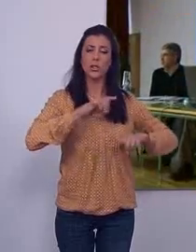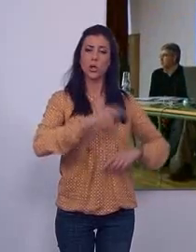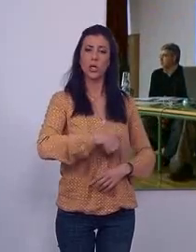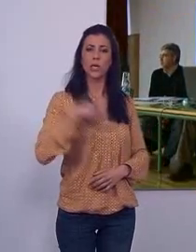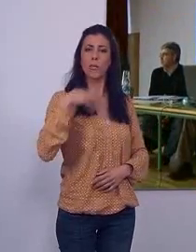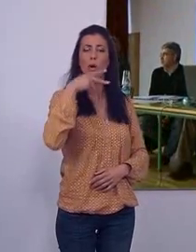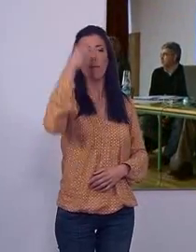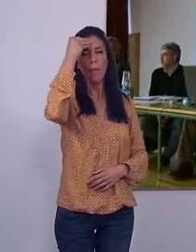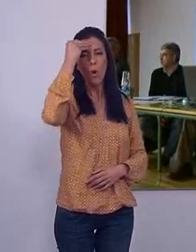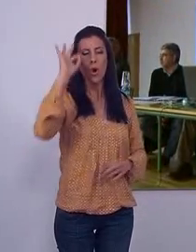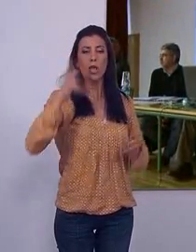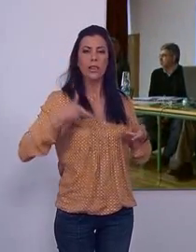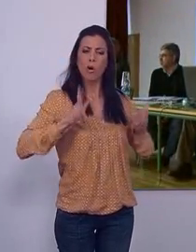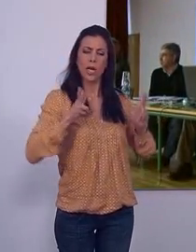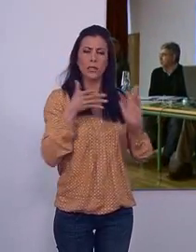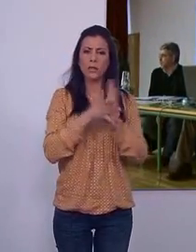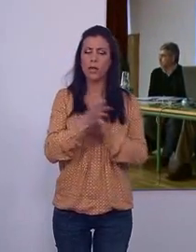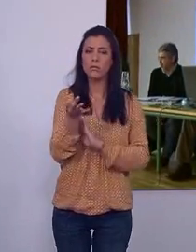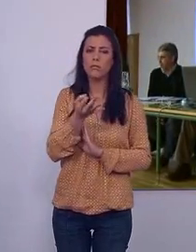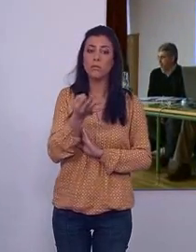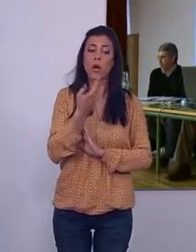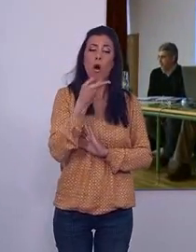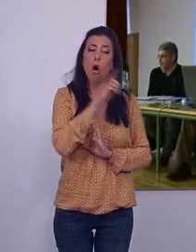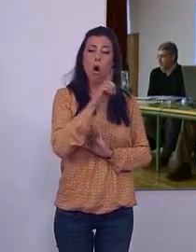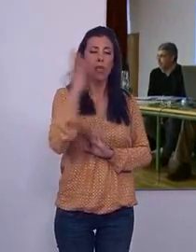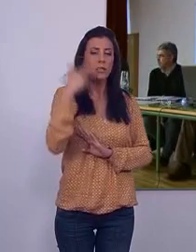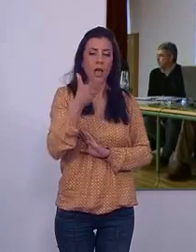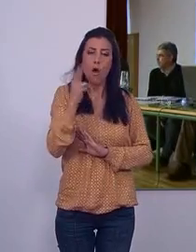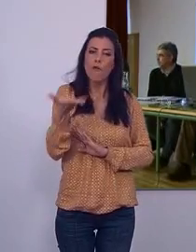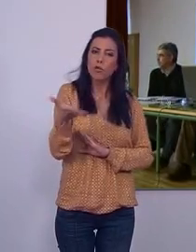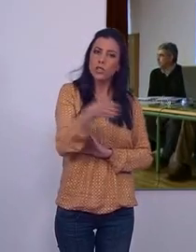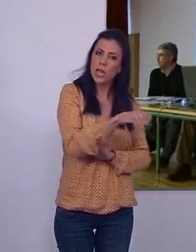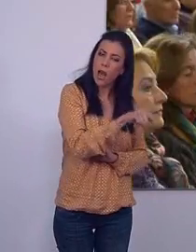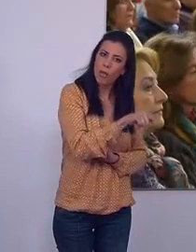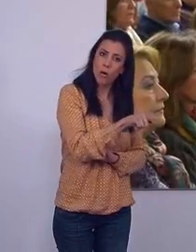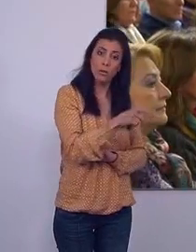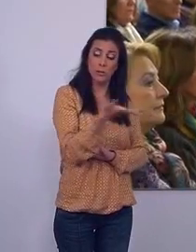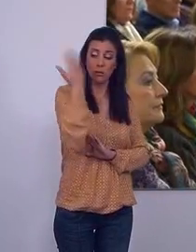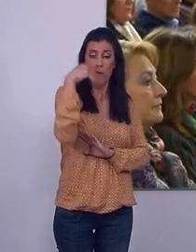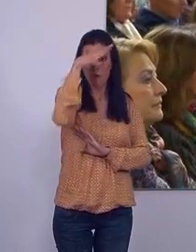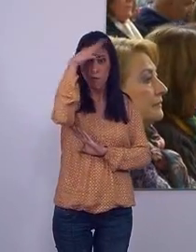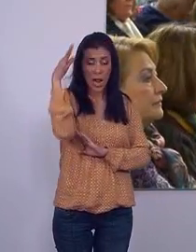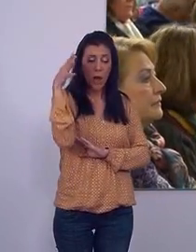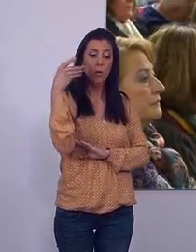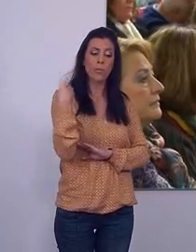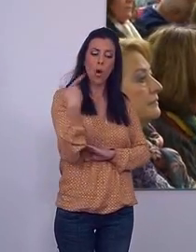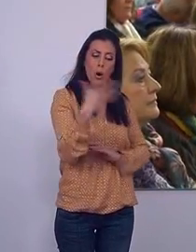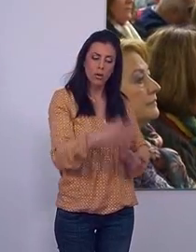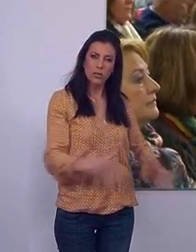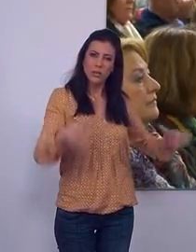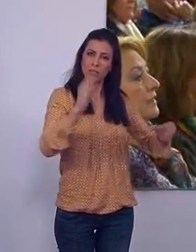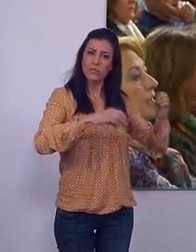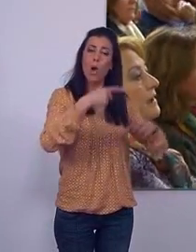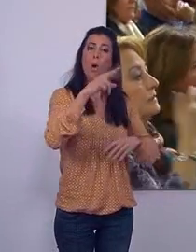director general de memoria democrática al señaló que los 11 fusilados cuyos restos se exhumaron este